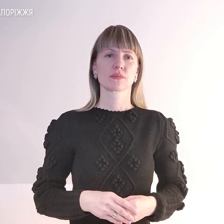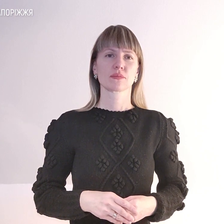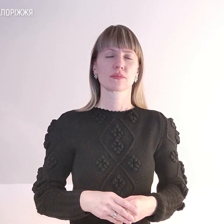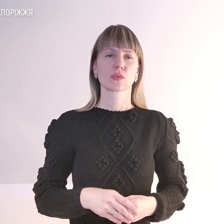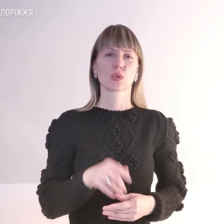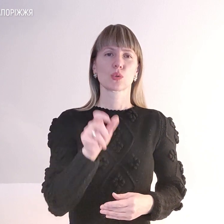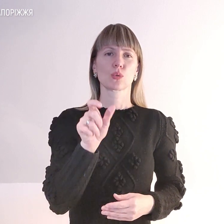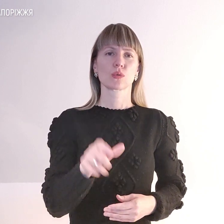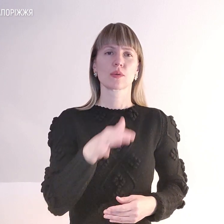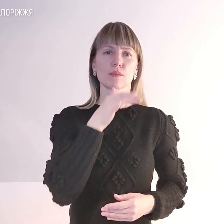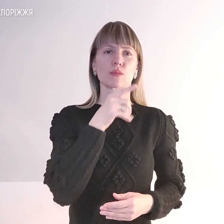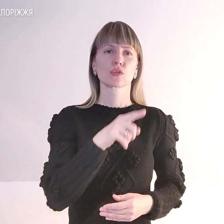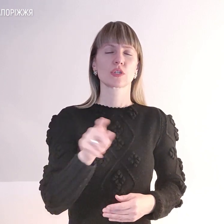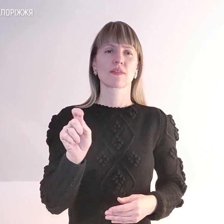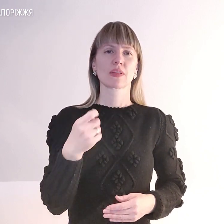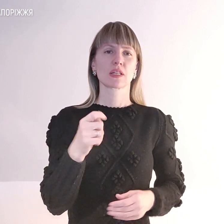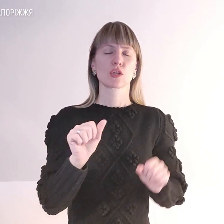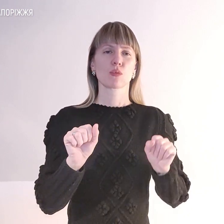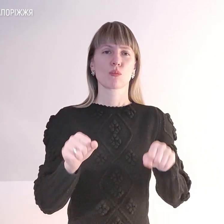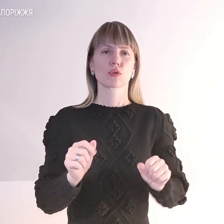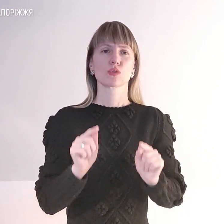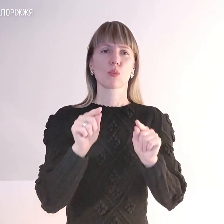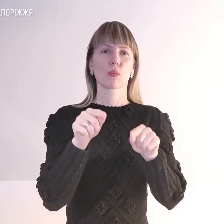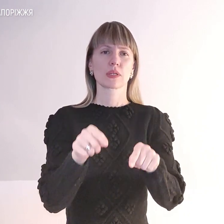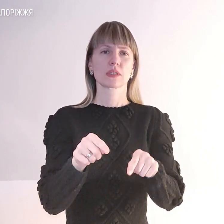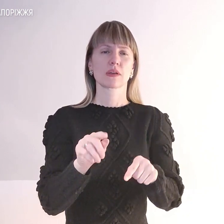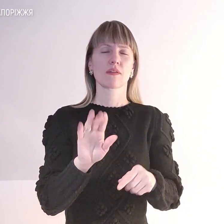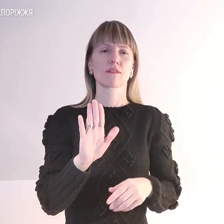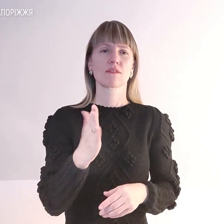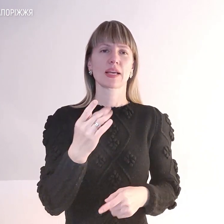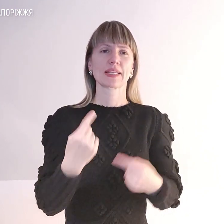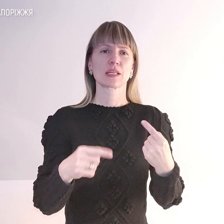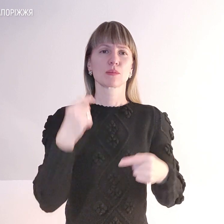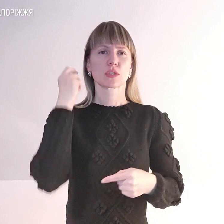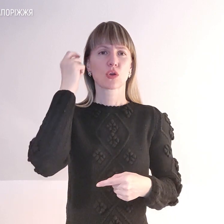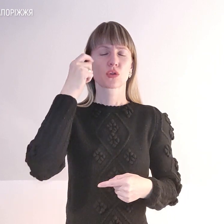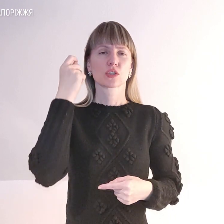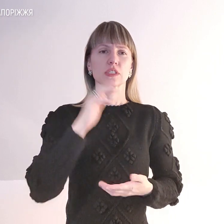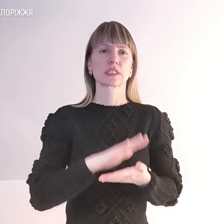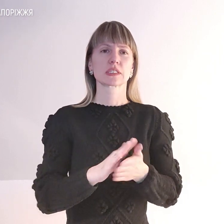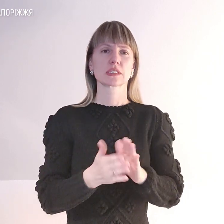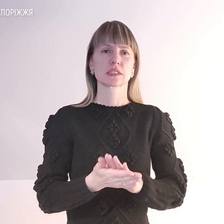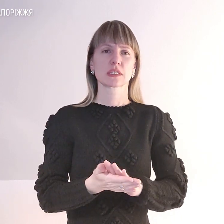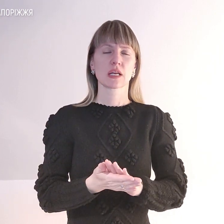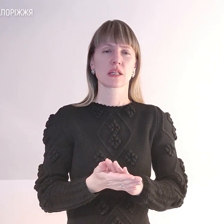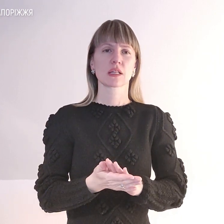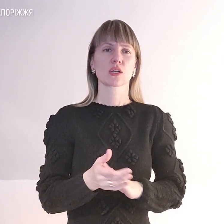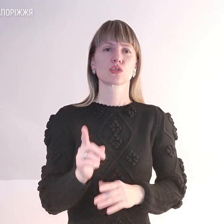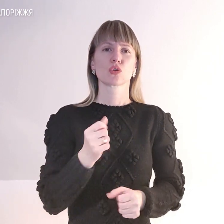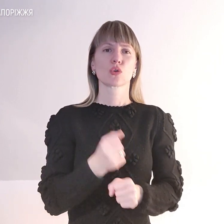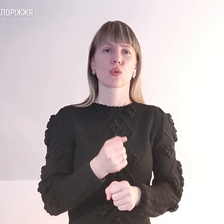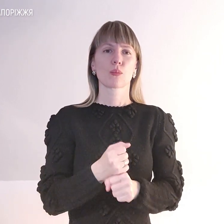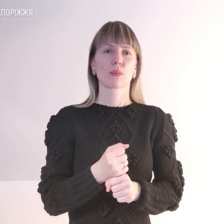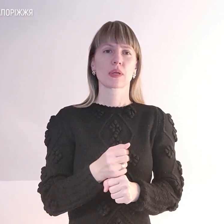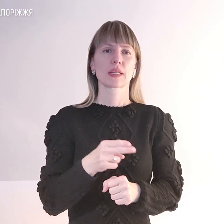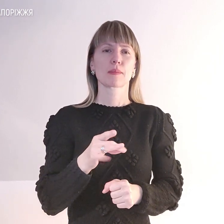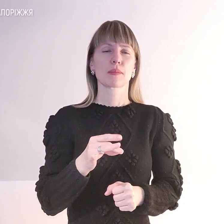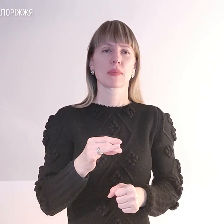Людина під час війни може опинитися в дуже різних психологічних станах. Зокрема, що робити при панічній атаці,